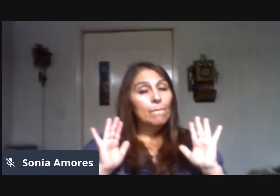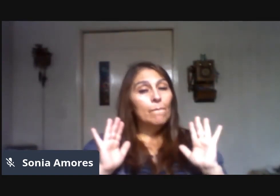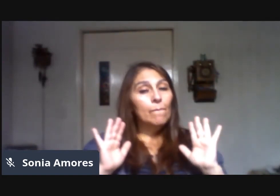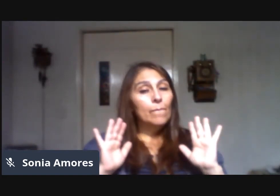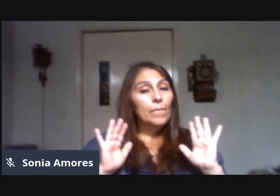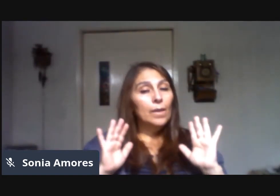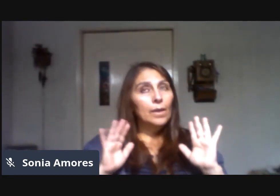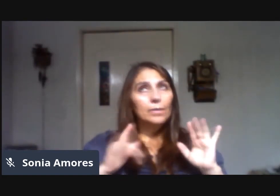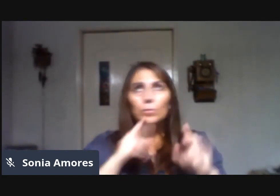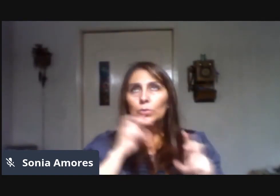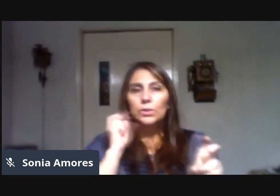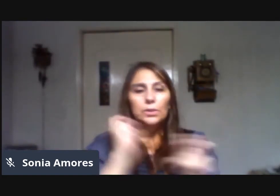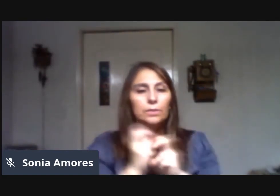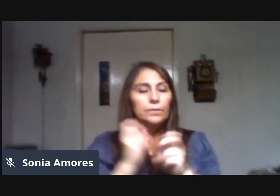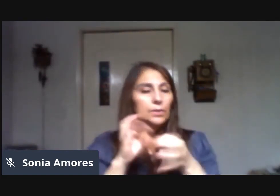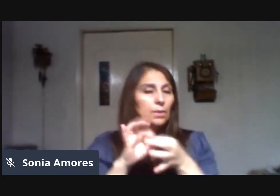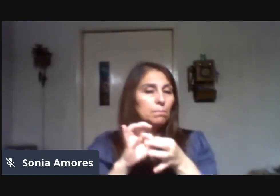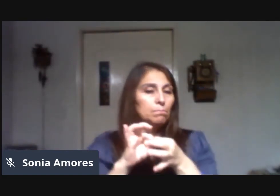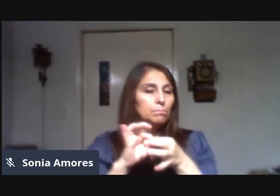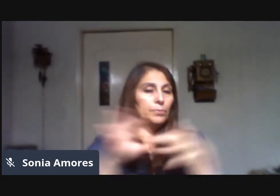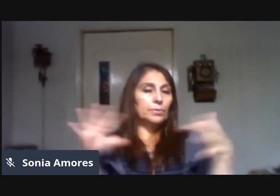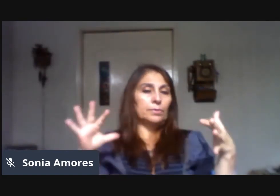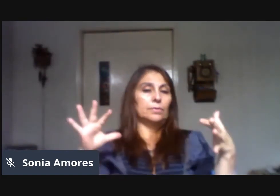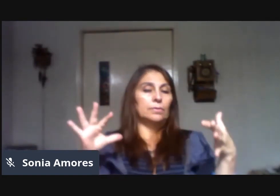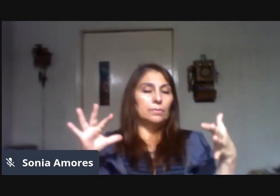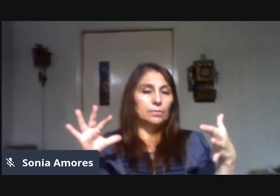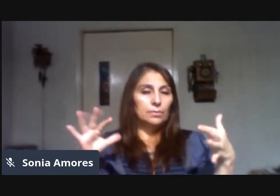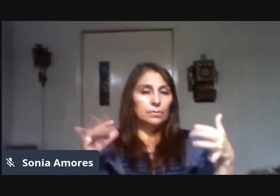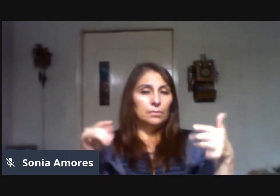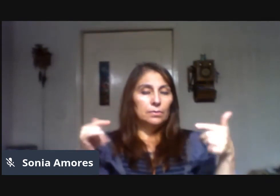desligarse de su cargo en este espacio.